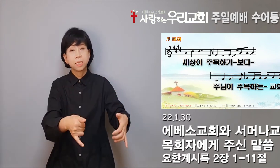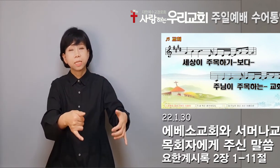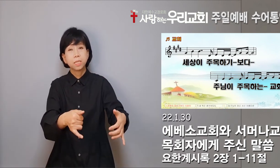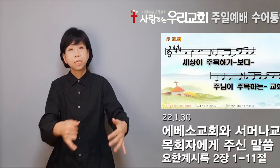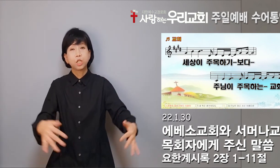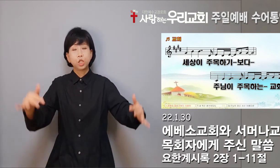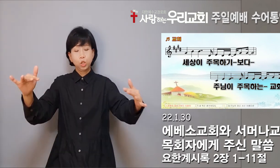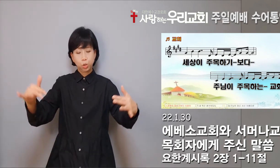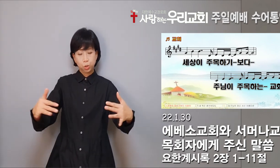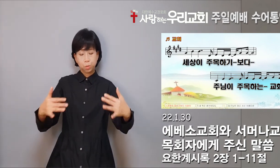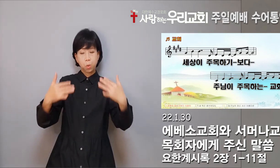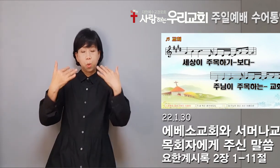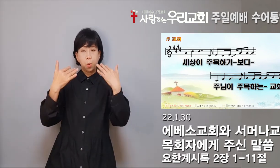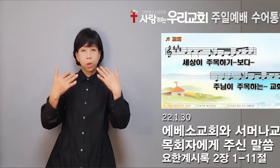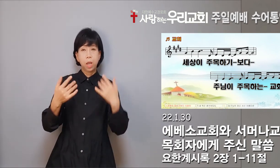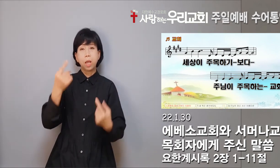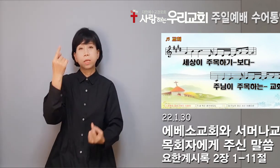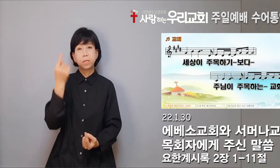세상이